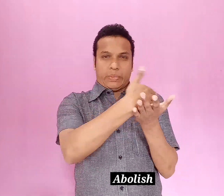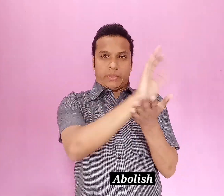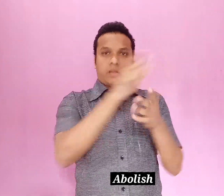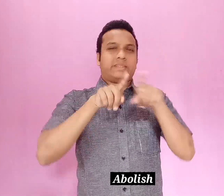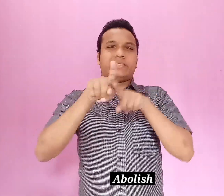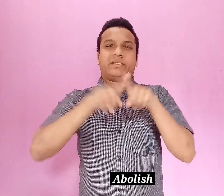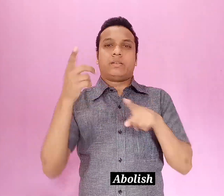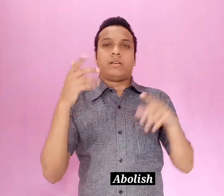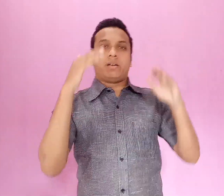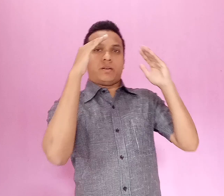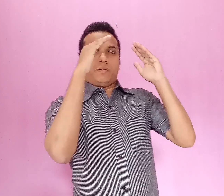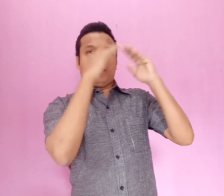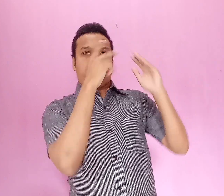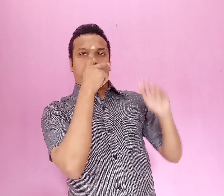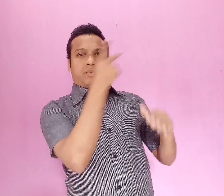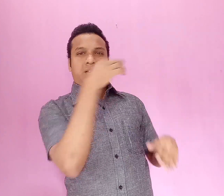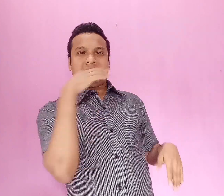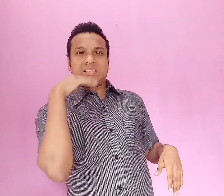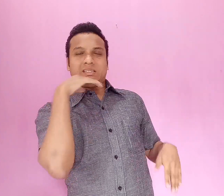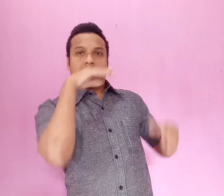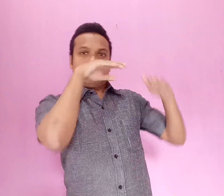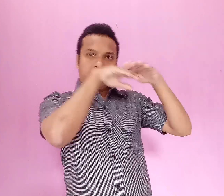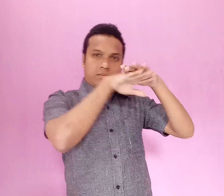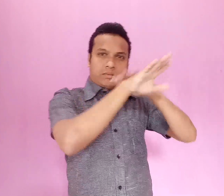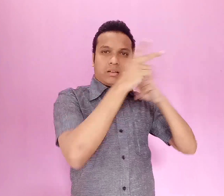हाई का लेकिन मेरे लिए आप देख सकते